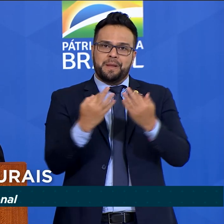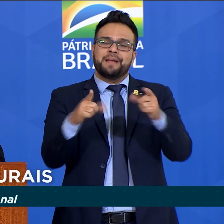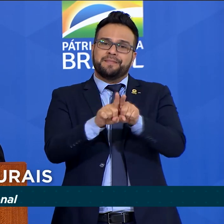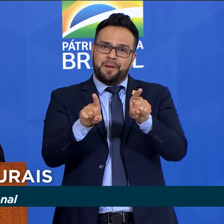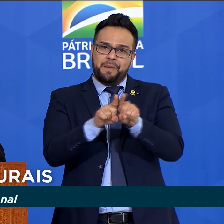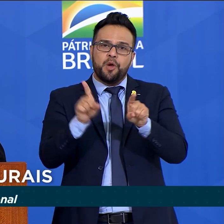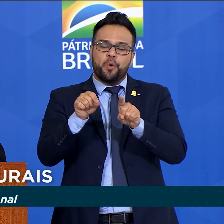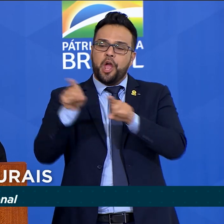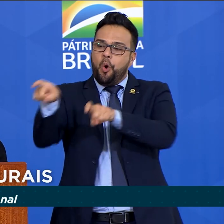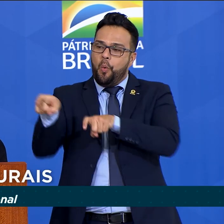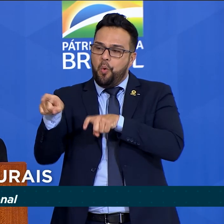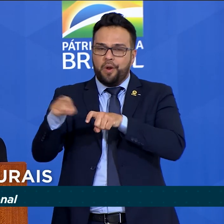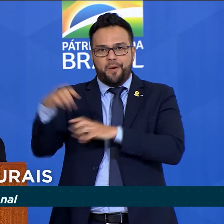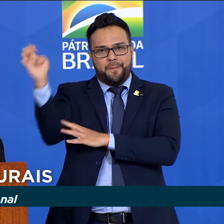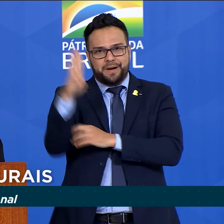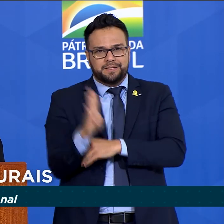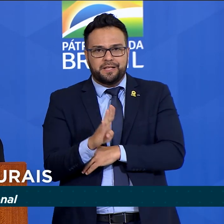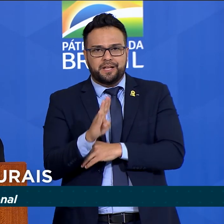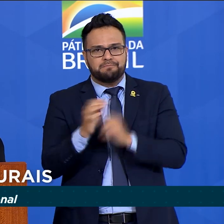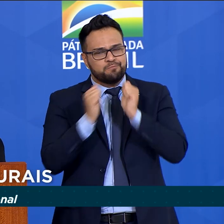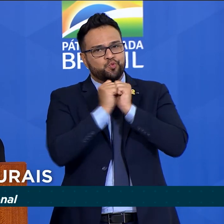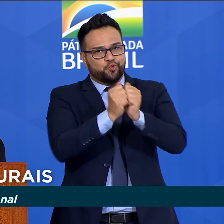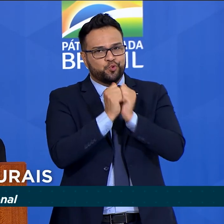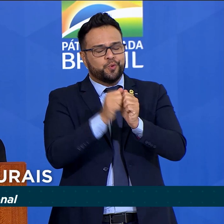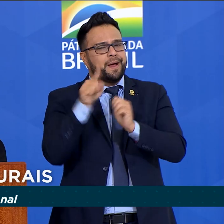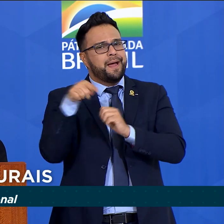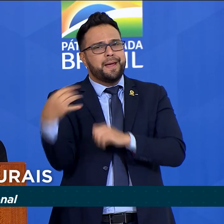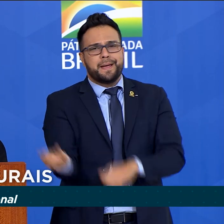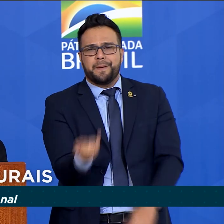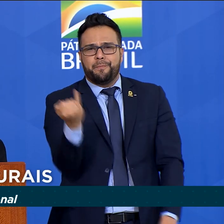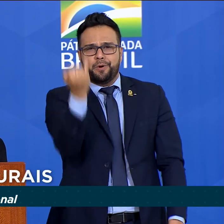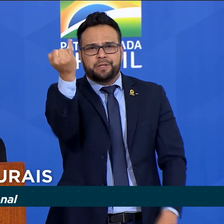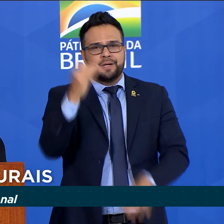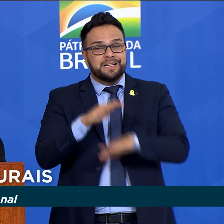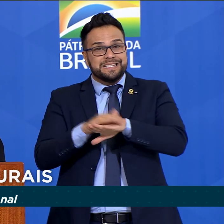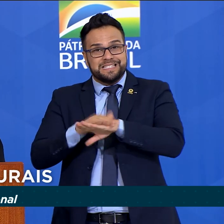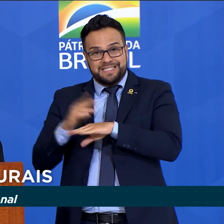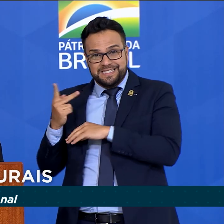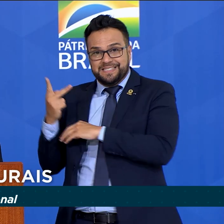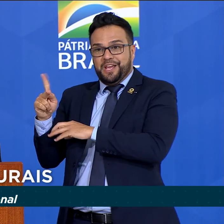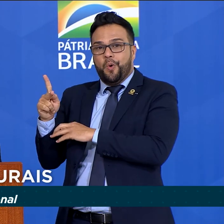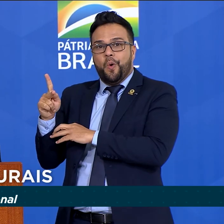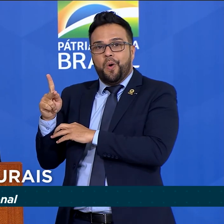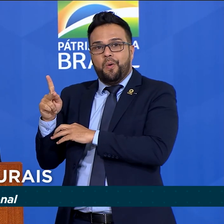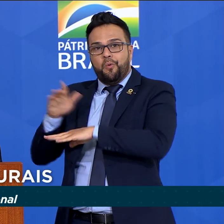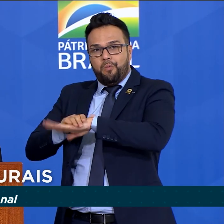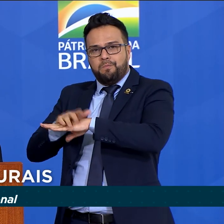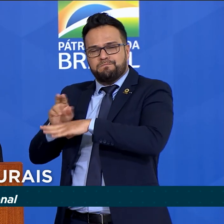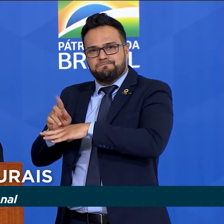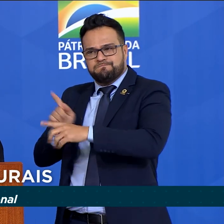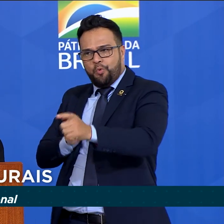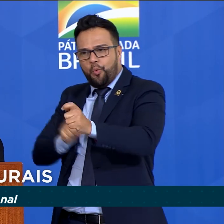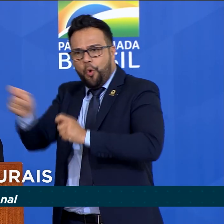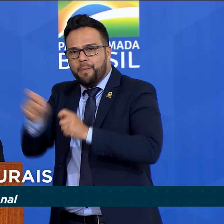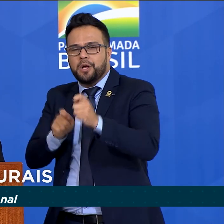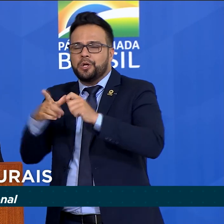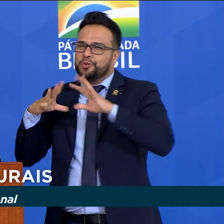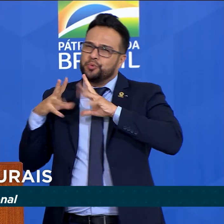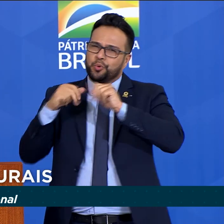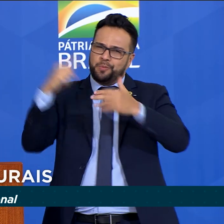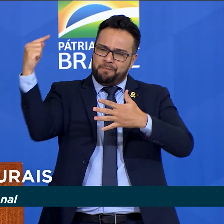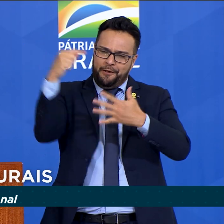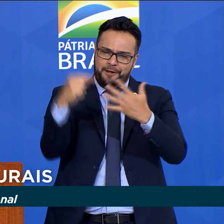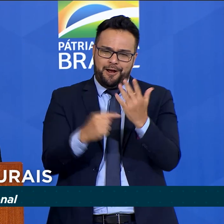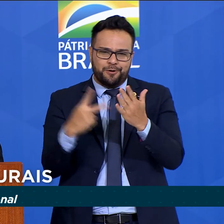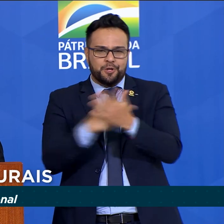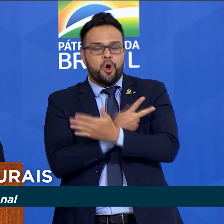brasileira em conjunto, presidente. E isso é muito importante, sobre o seu comando, que tudo isso venha acontecendo. Nós viemos